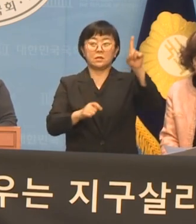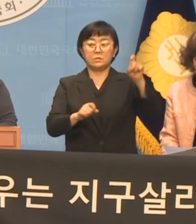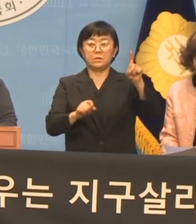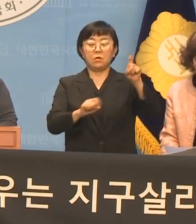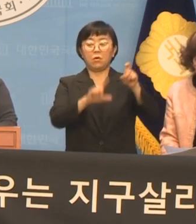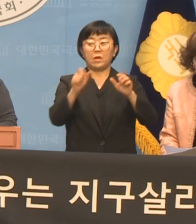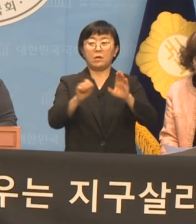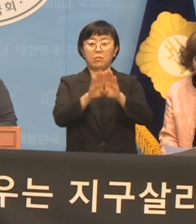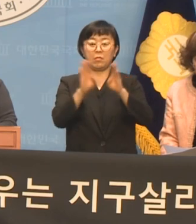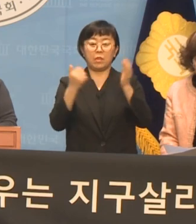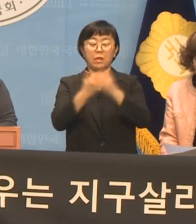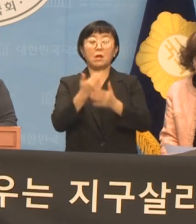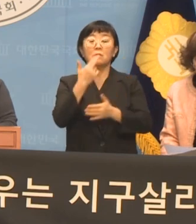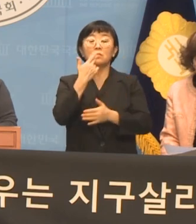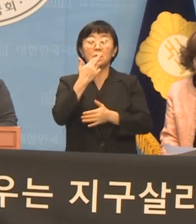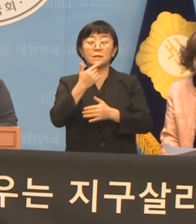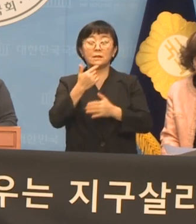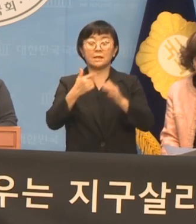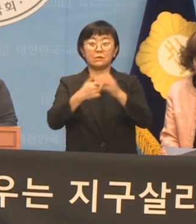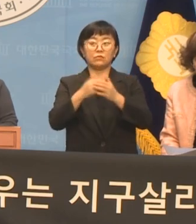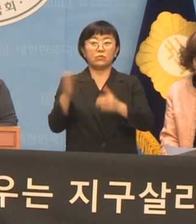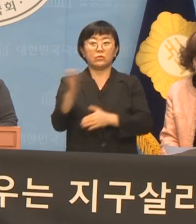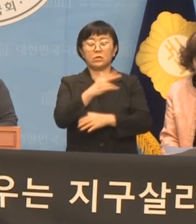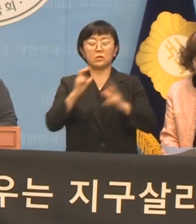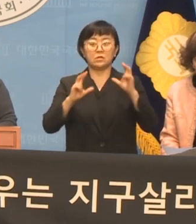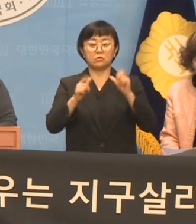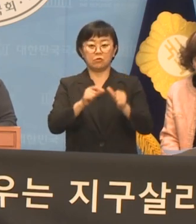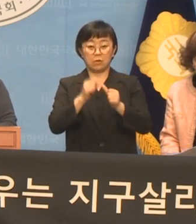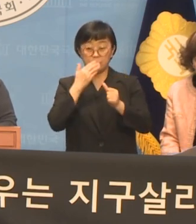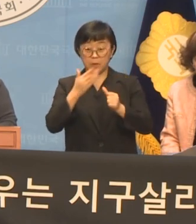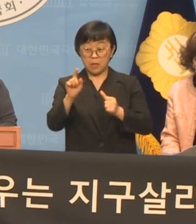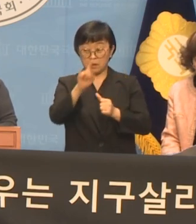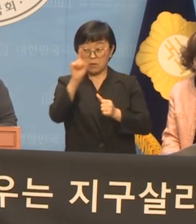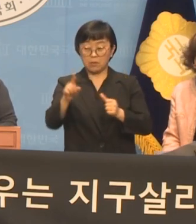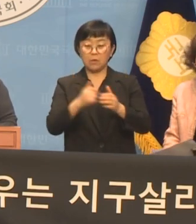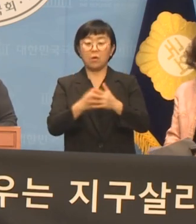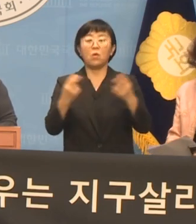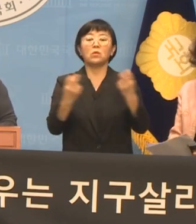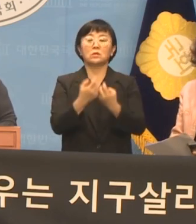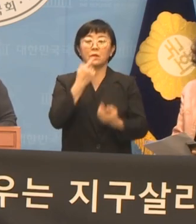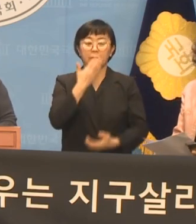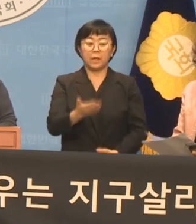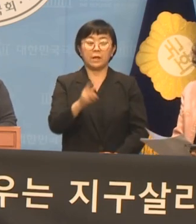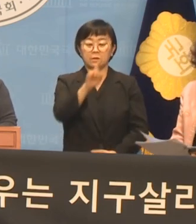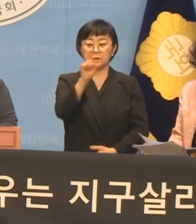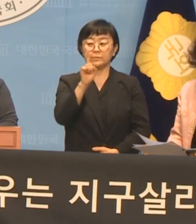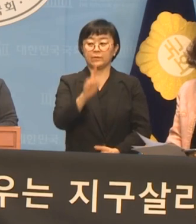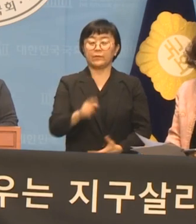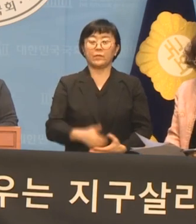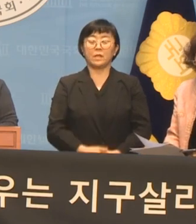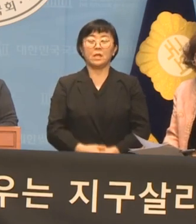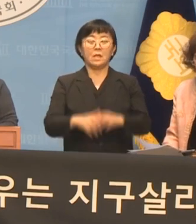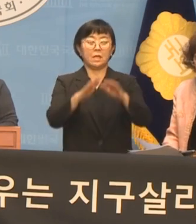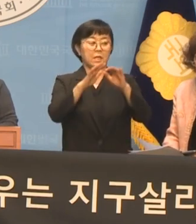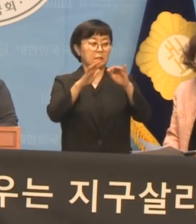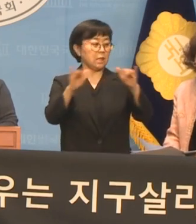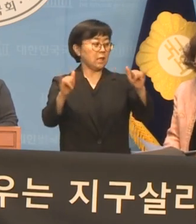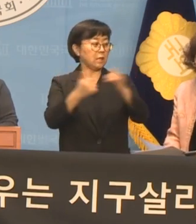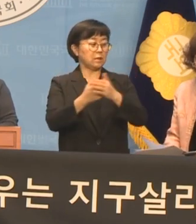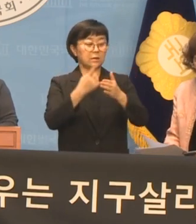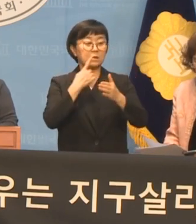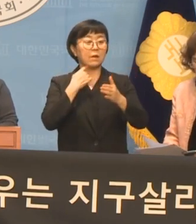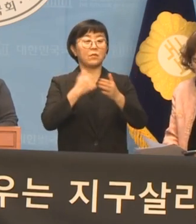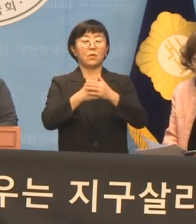열린다. 플라스틱으로부터 지구를 구할 것인가? 어떻게 할 것인가? 인간들의